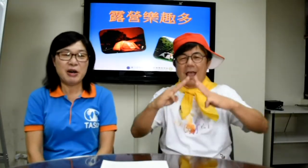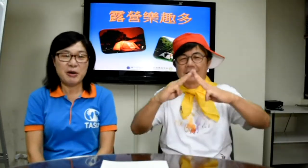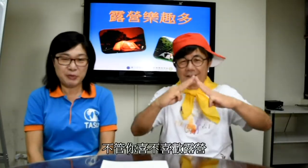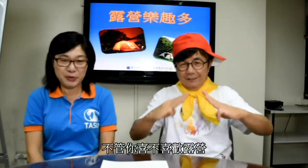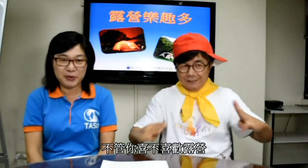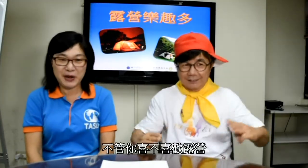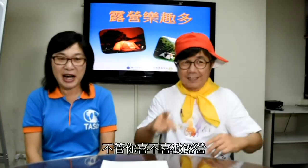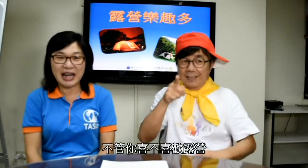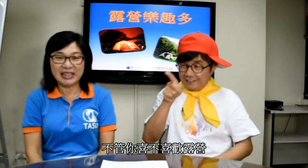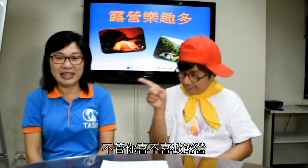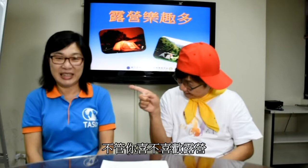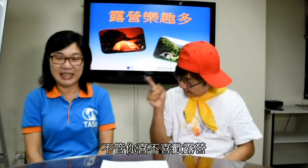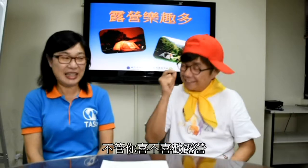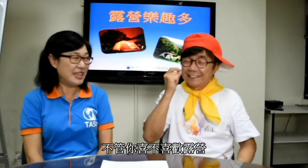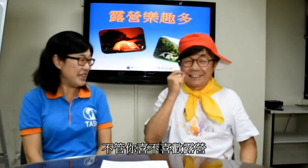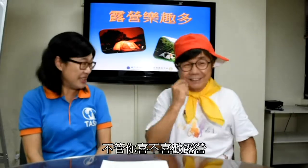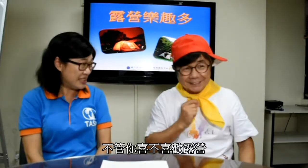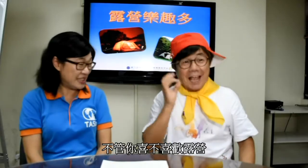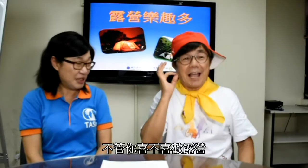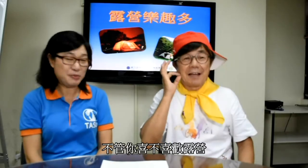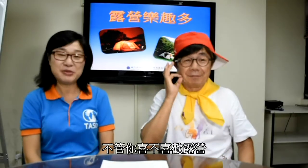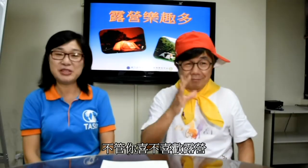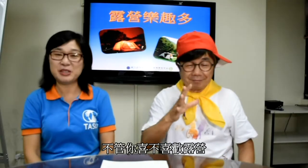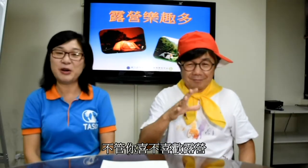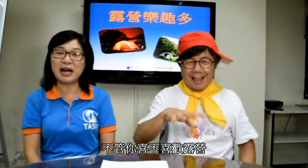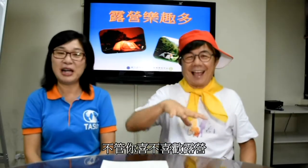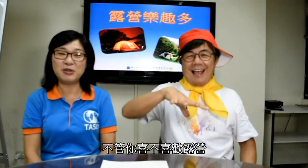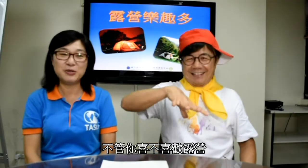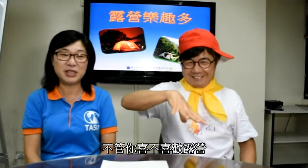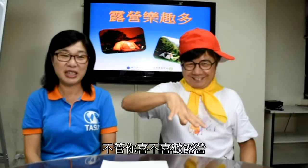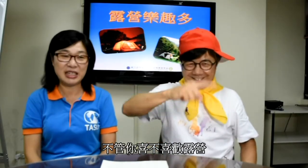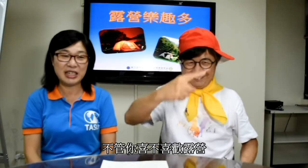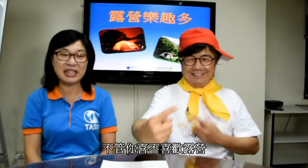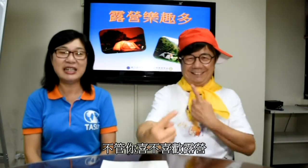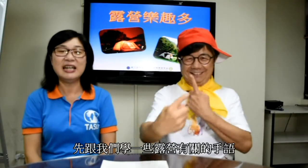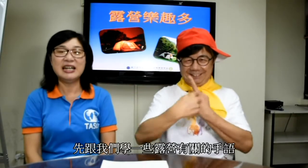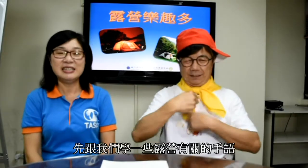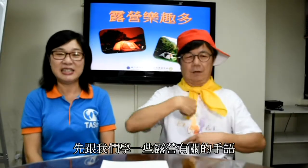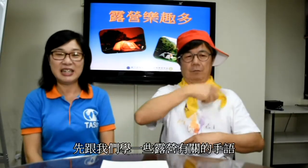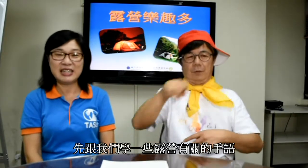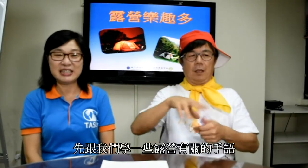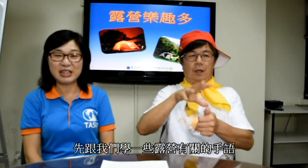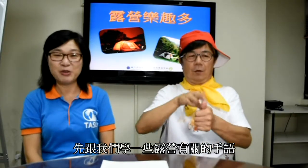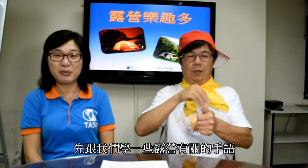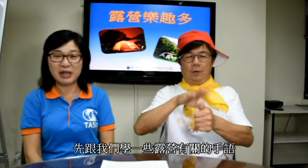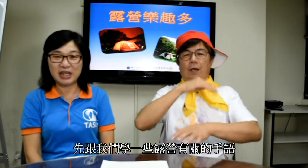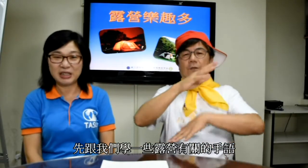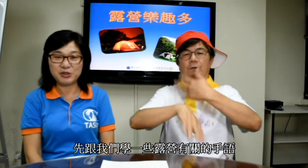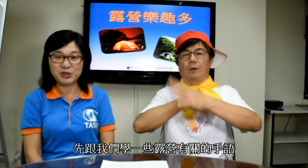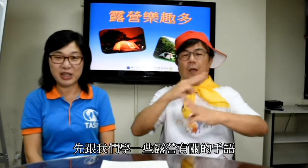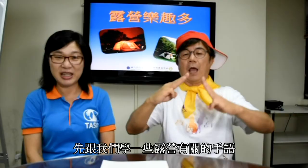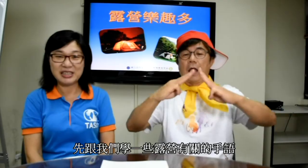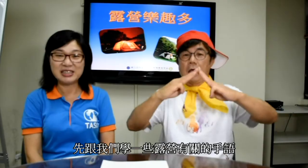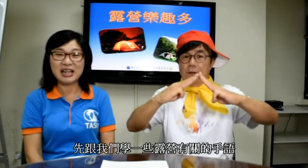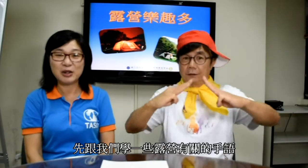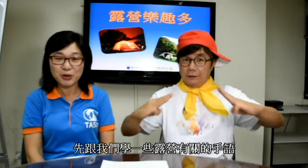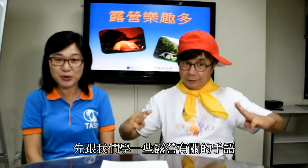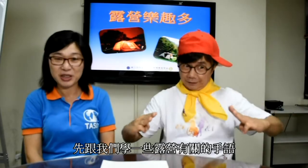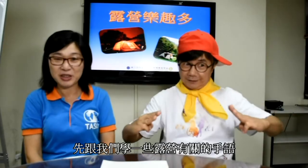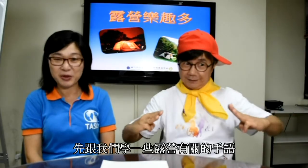不管你喜不喜欢露营，先跟我们学一些露营有关